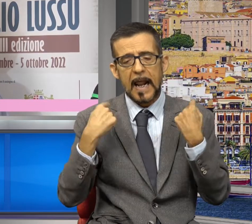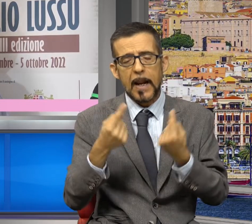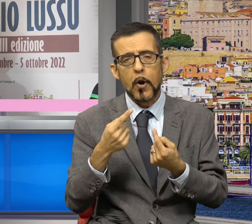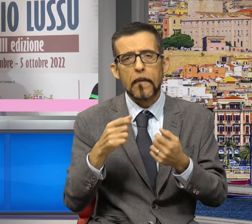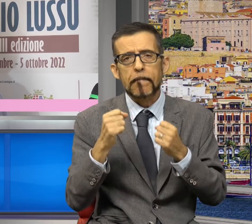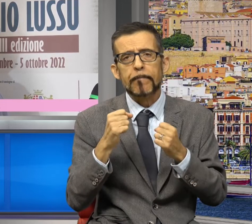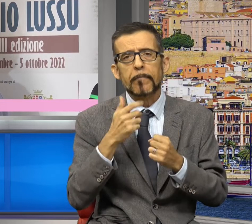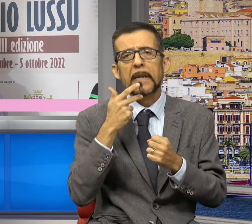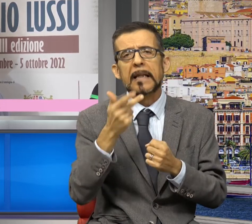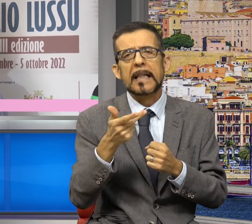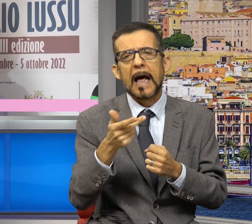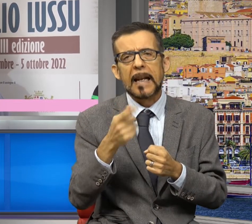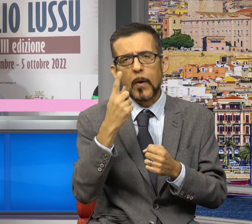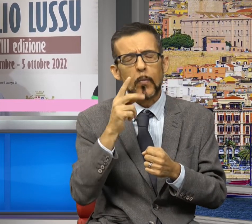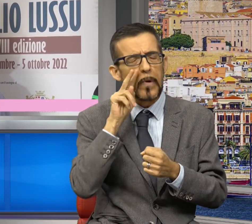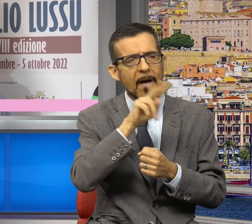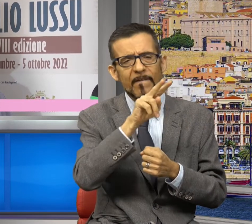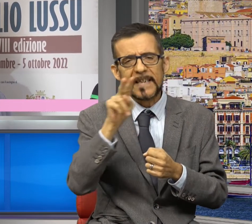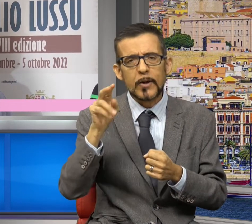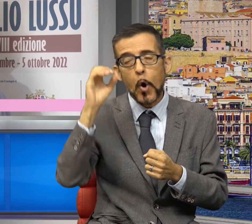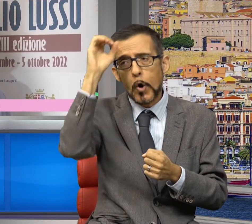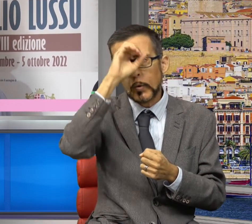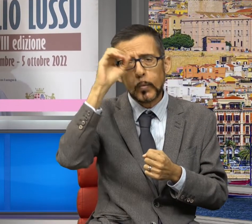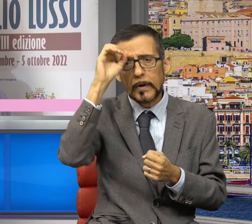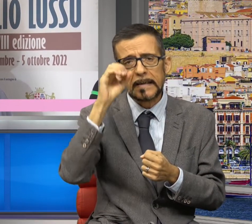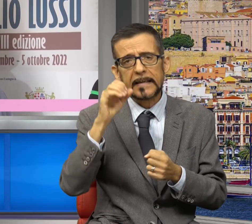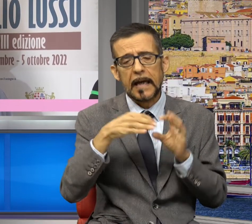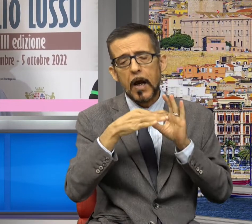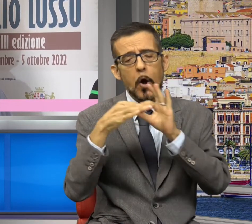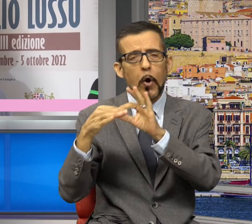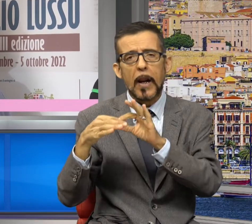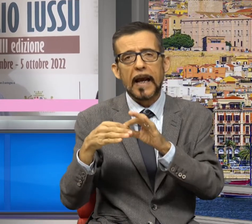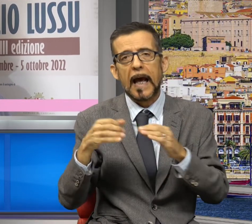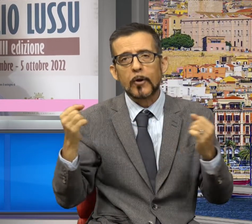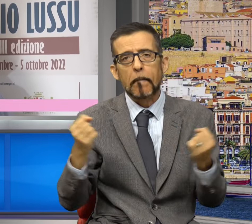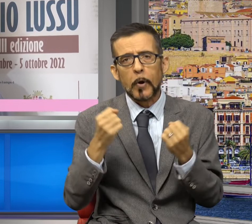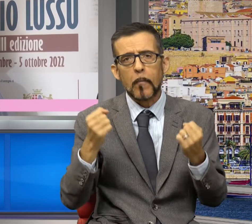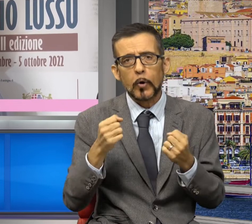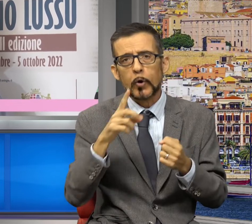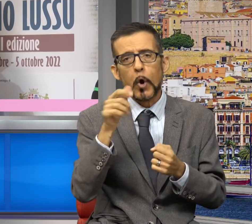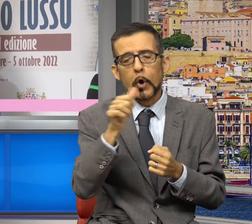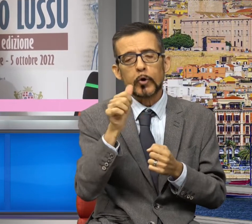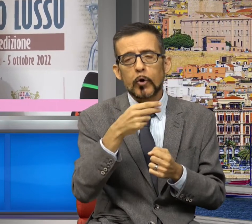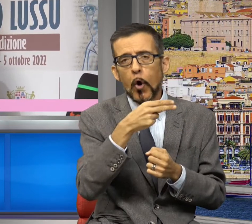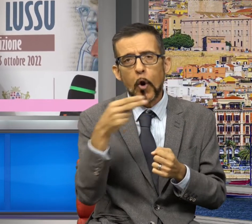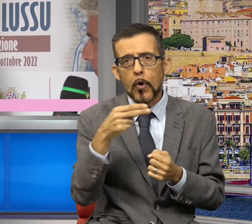visione turistica di promozione della nostra Sardegna solo con quel nome che abbiamo qui alle